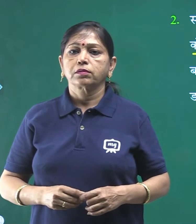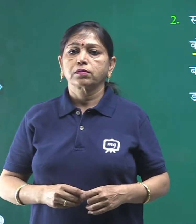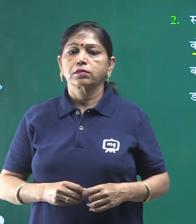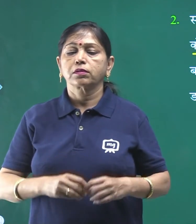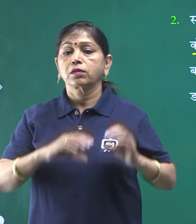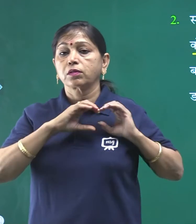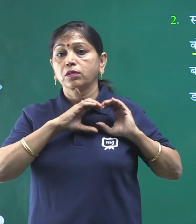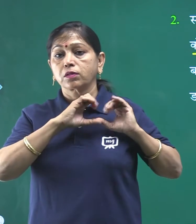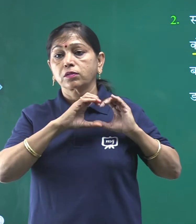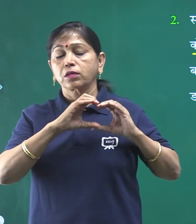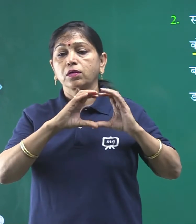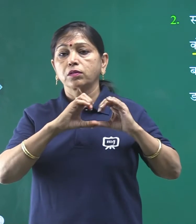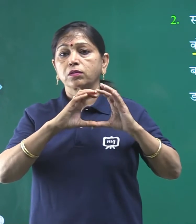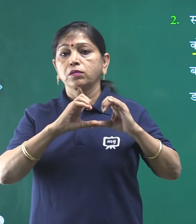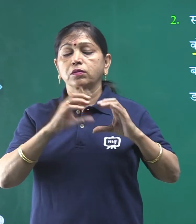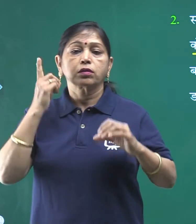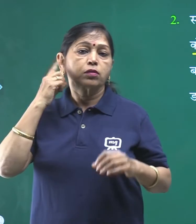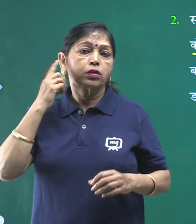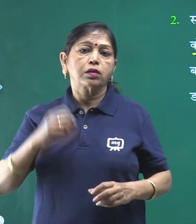धड़कन की ध्वनि